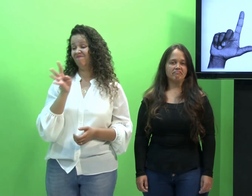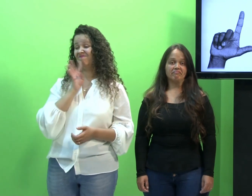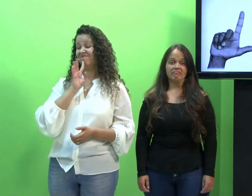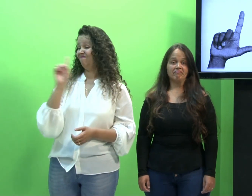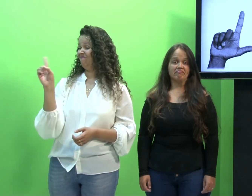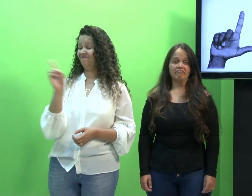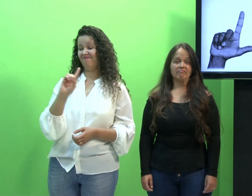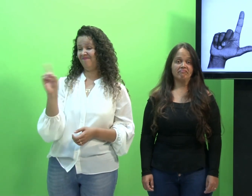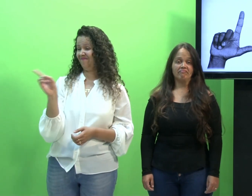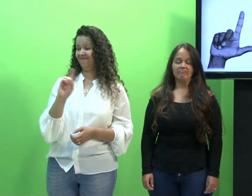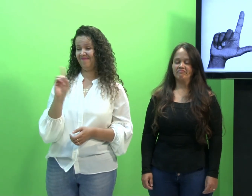Conhece não.